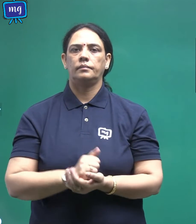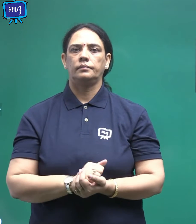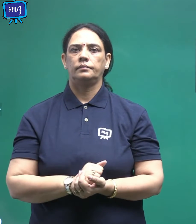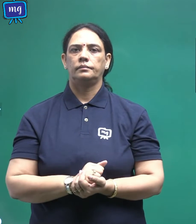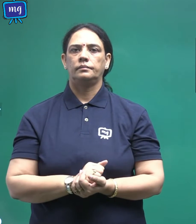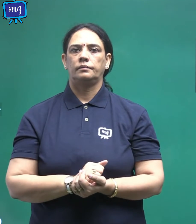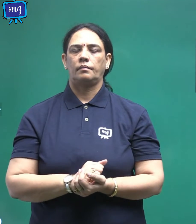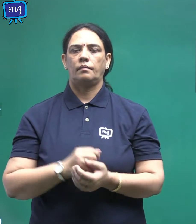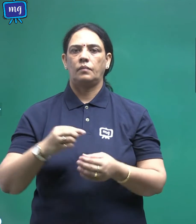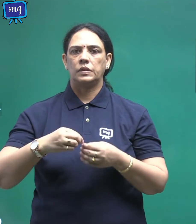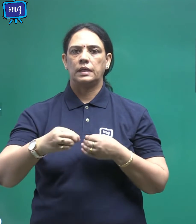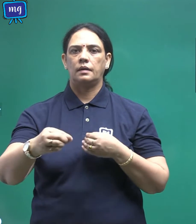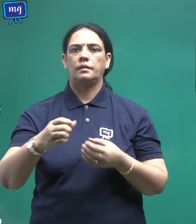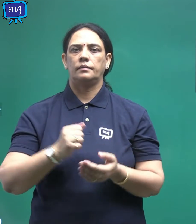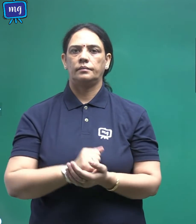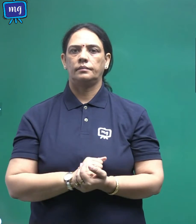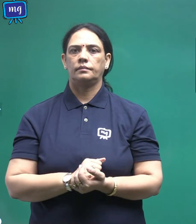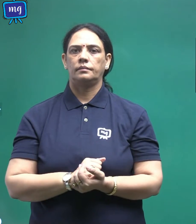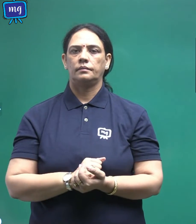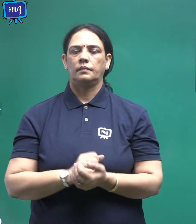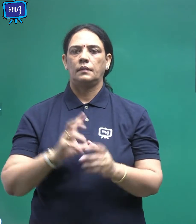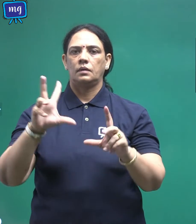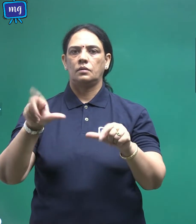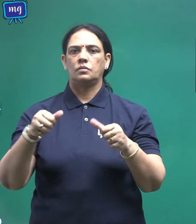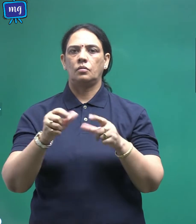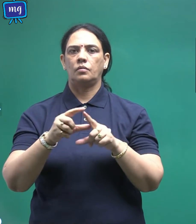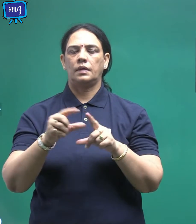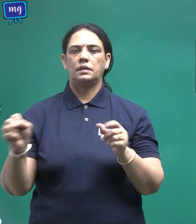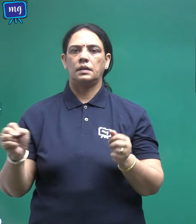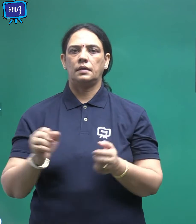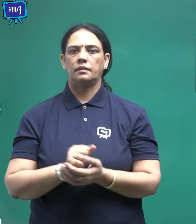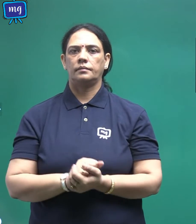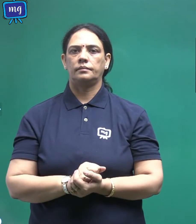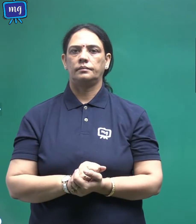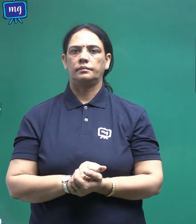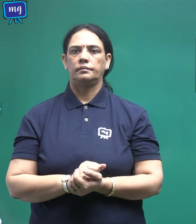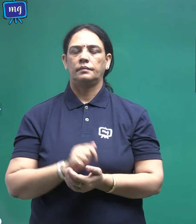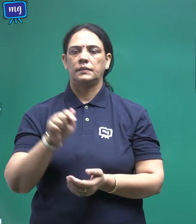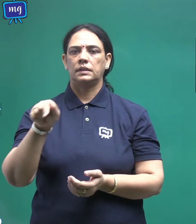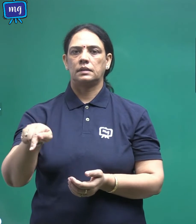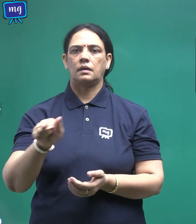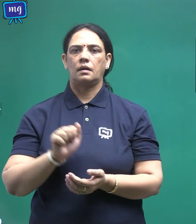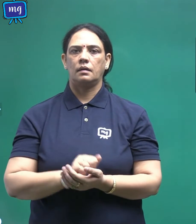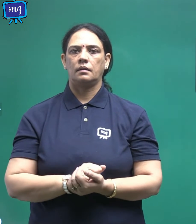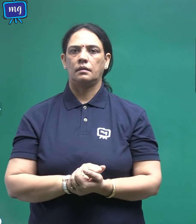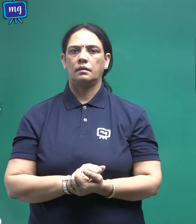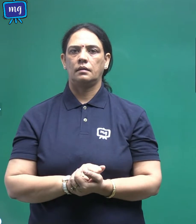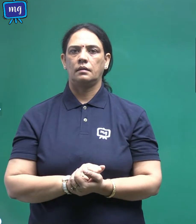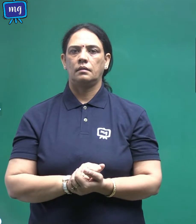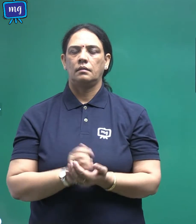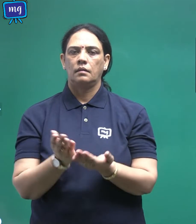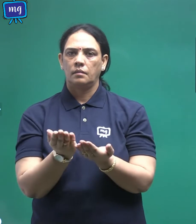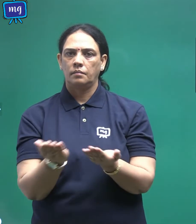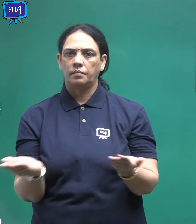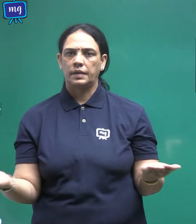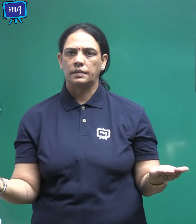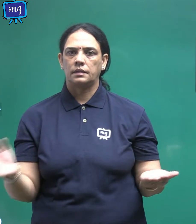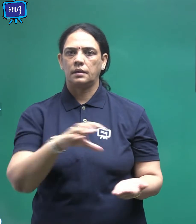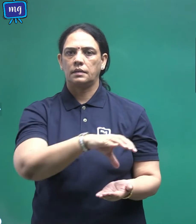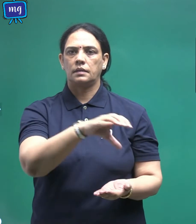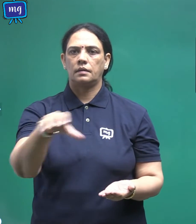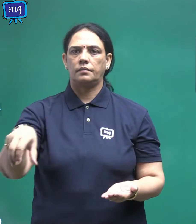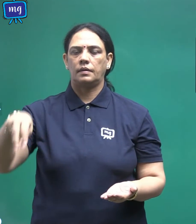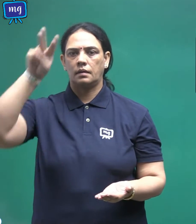भुजा ज्ञात कीजिए जिसका पृष्ठीय क्षेत्रफल